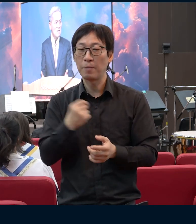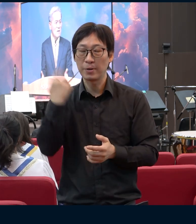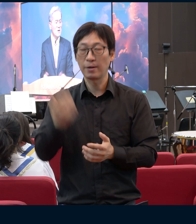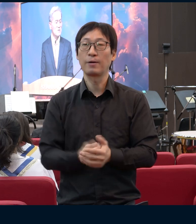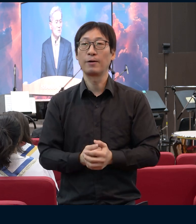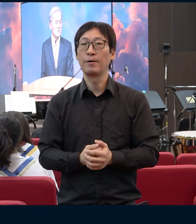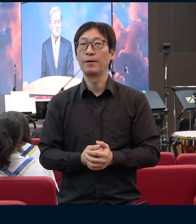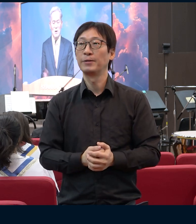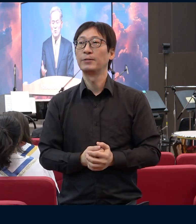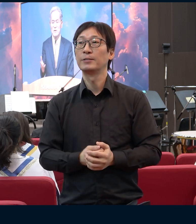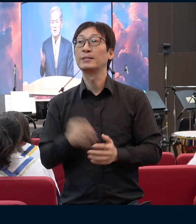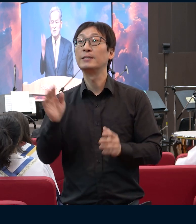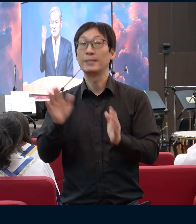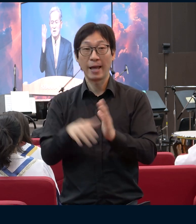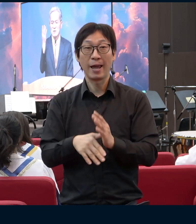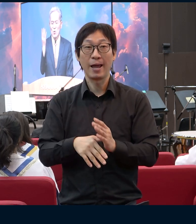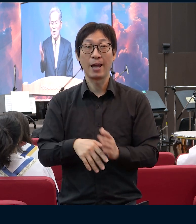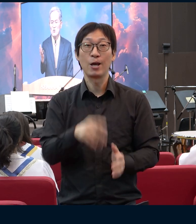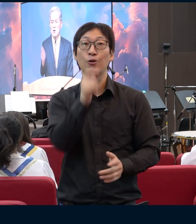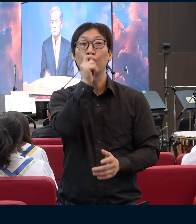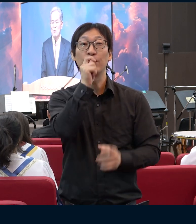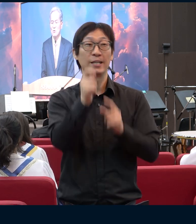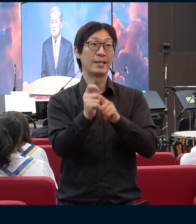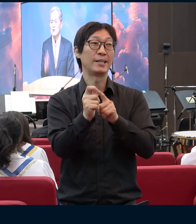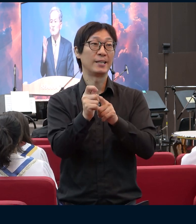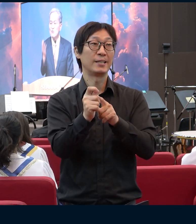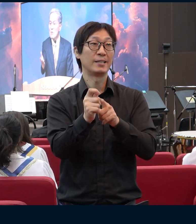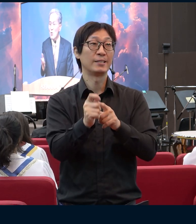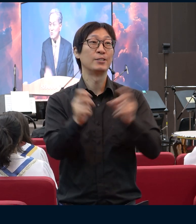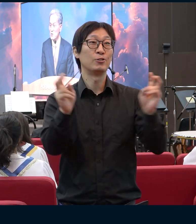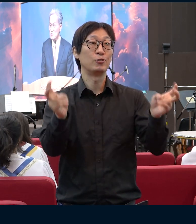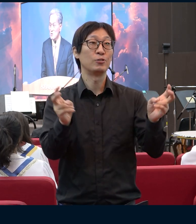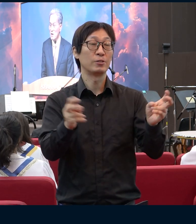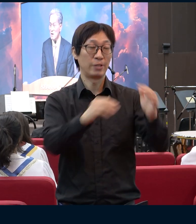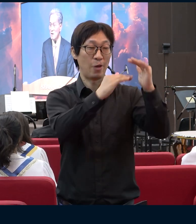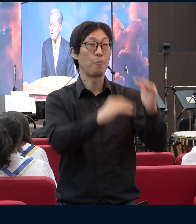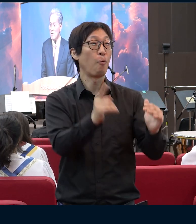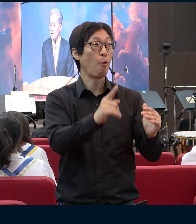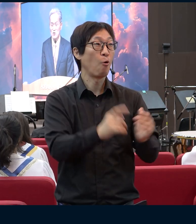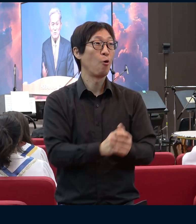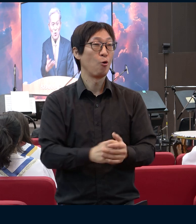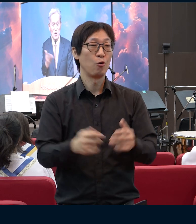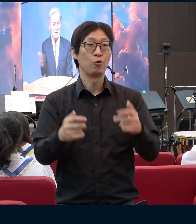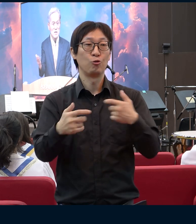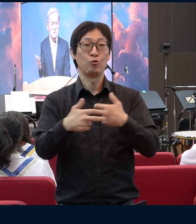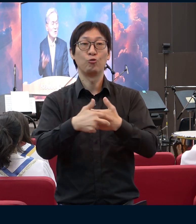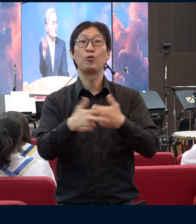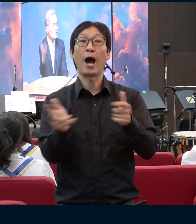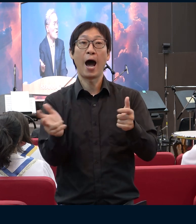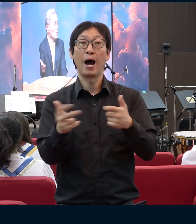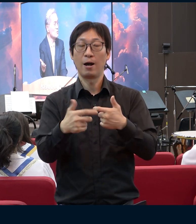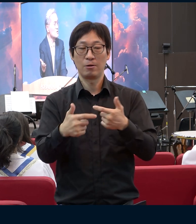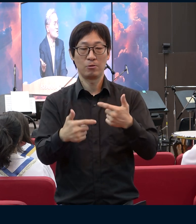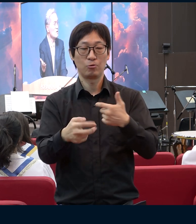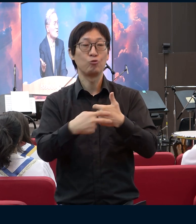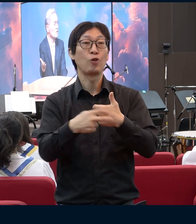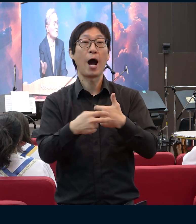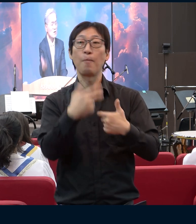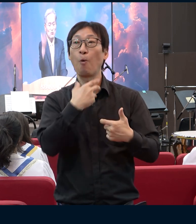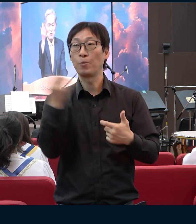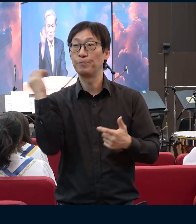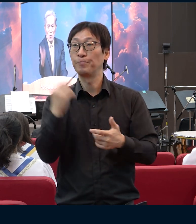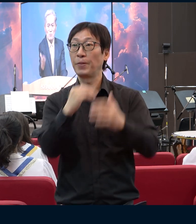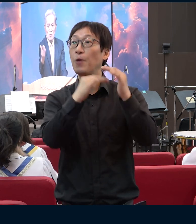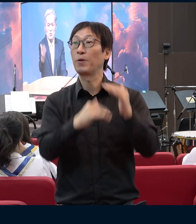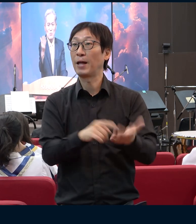그 말함에서 나온 그 고난주간 본문은 누가복음이었습니다. 예수님의 고난 이야기지만 누가복음이었어요.